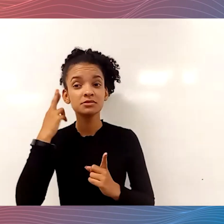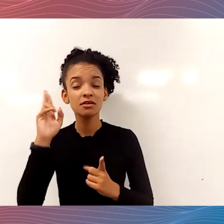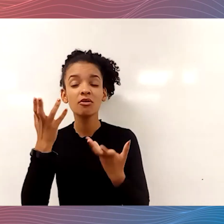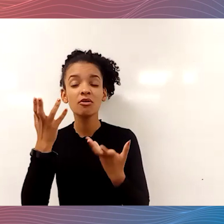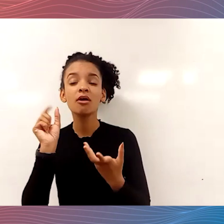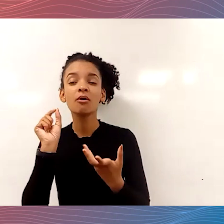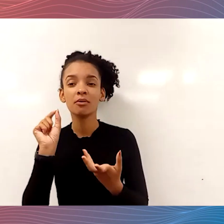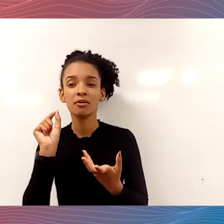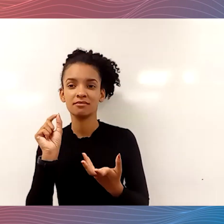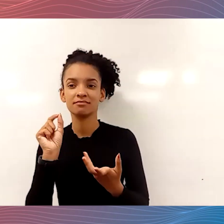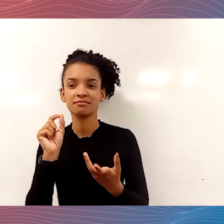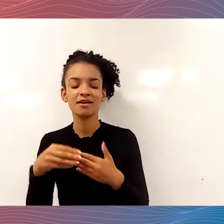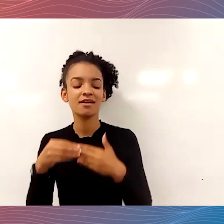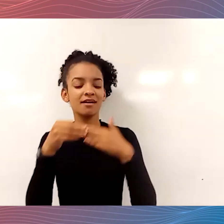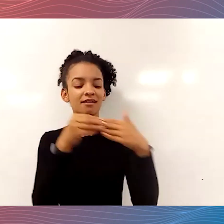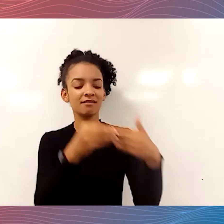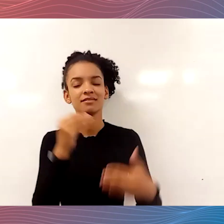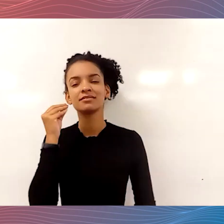rio.